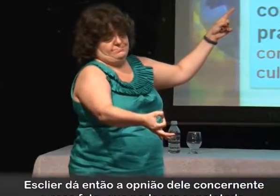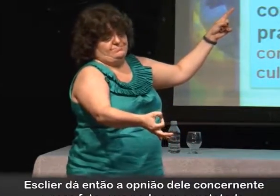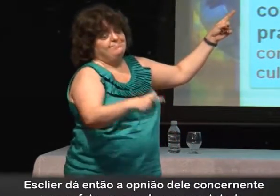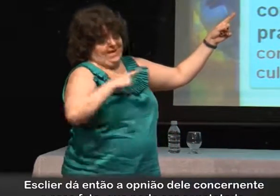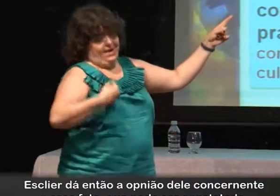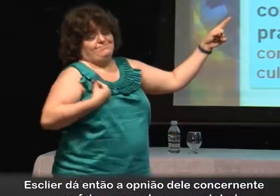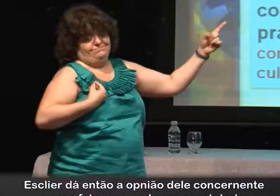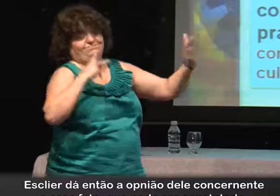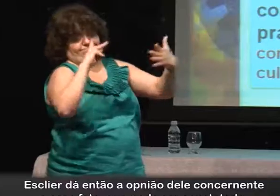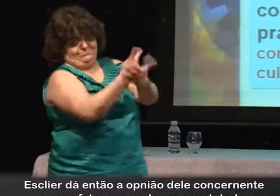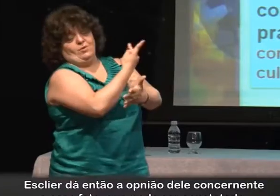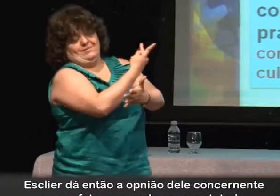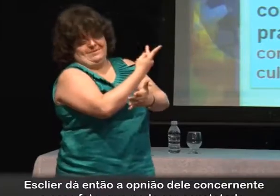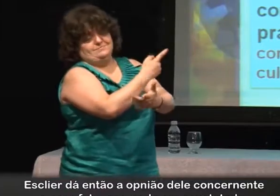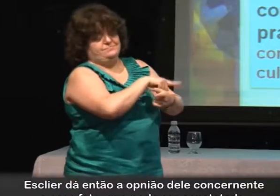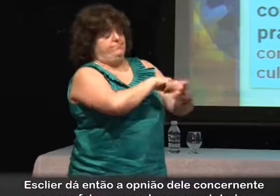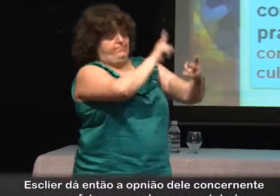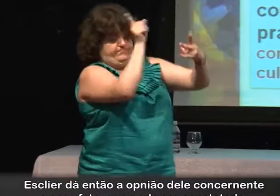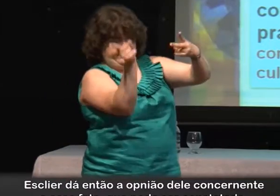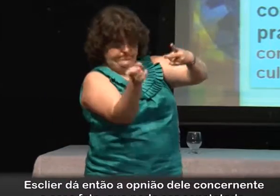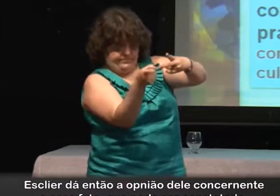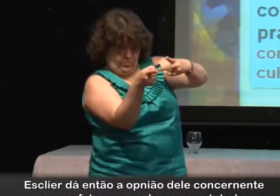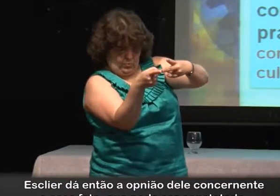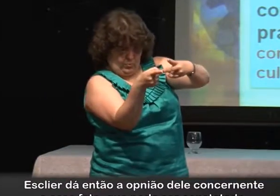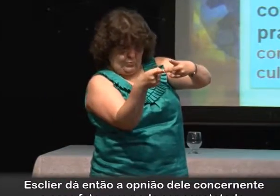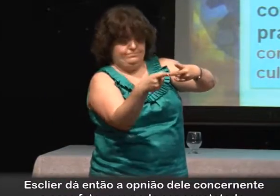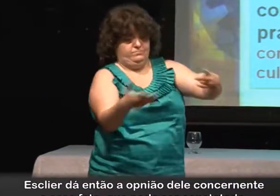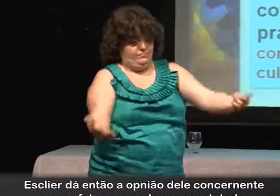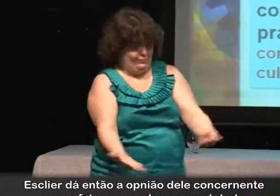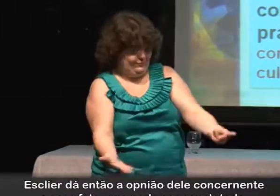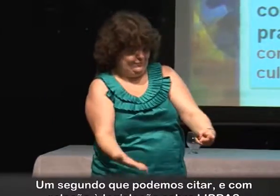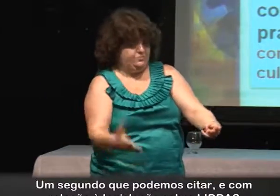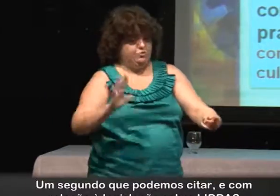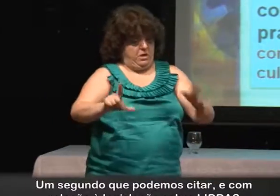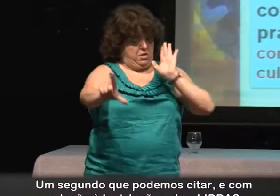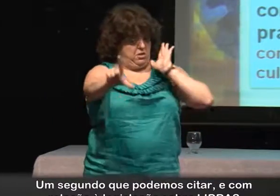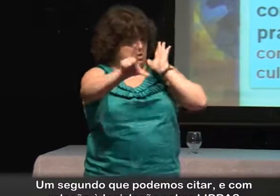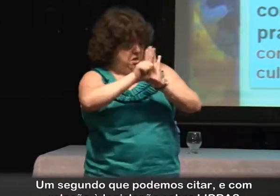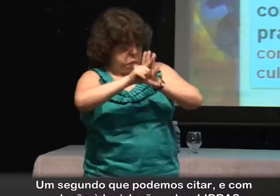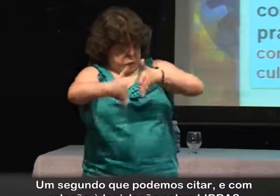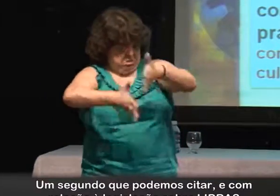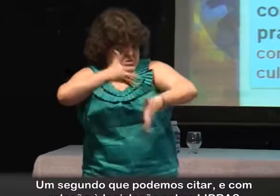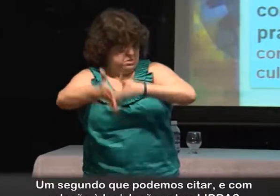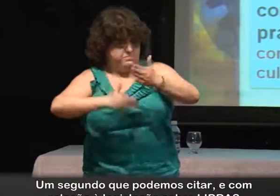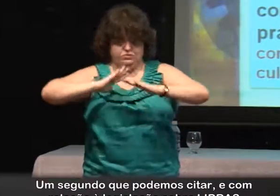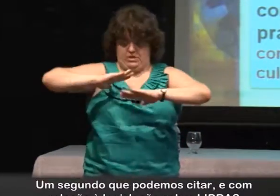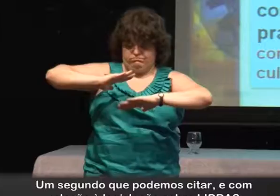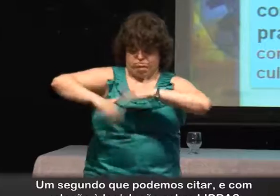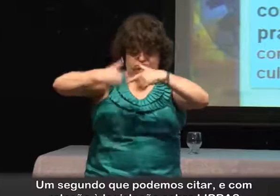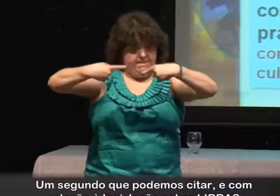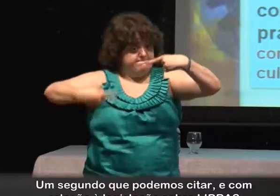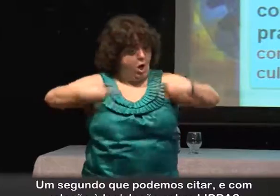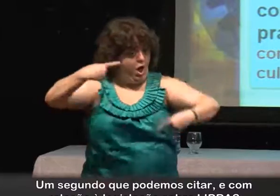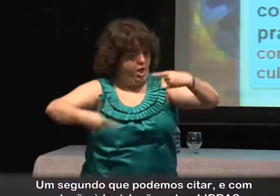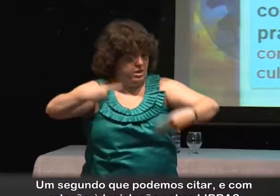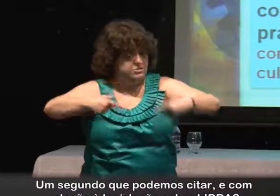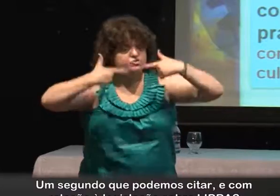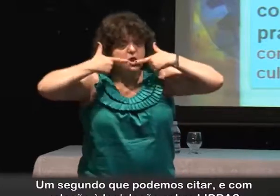ele dá a opinião dele concernente a esse fato que pode ser constatado. Um segundo que podemos citar é com relação à legislação sobre Libras e